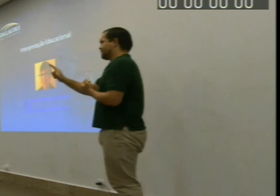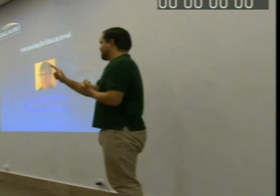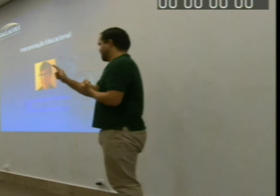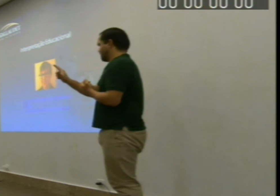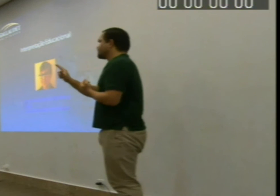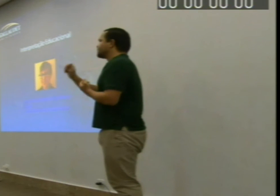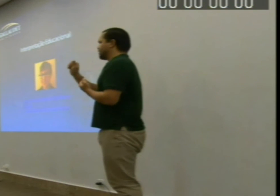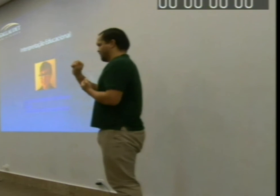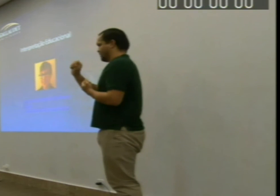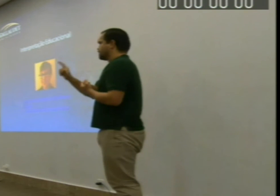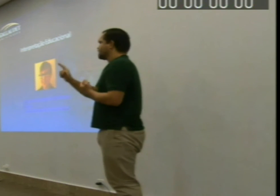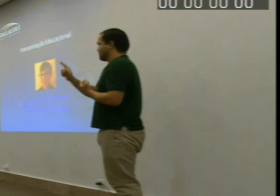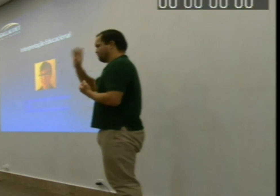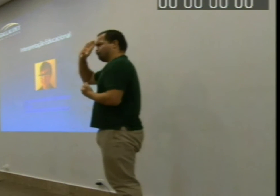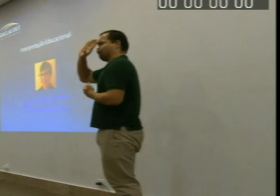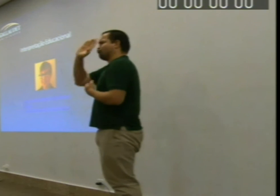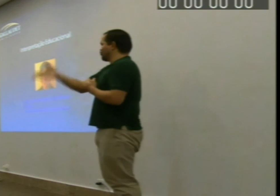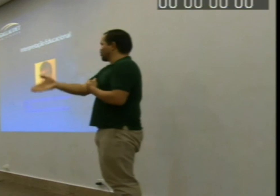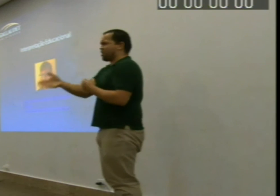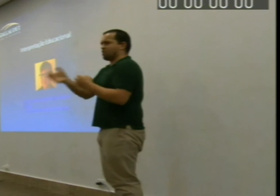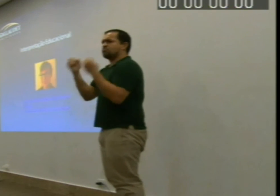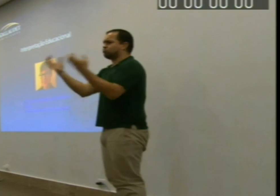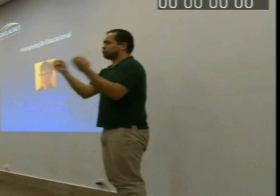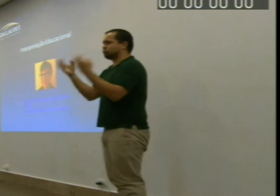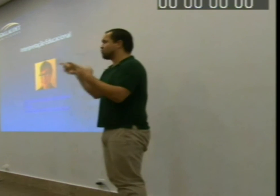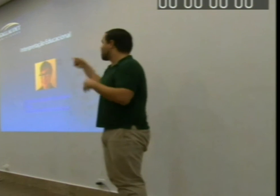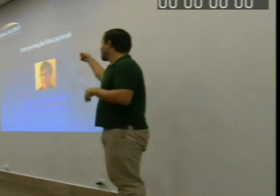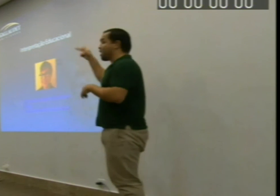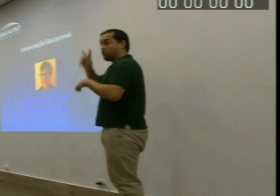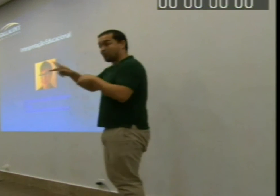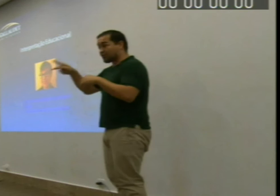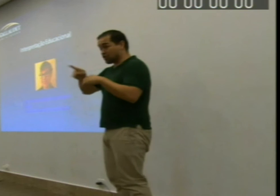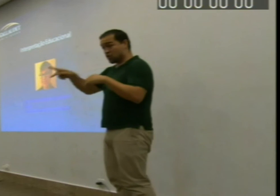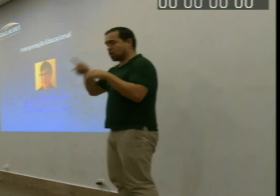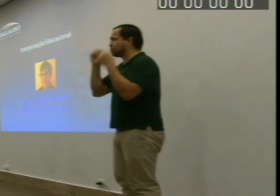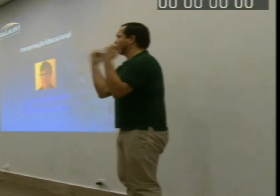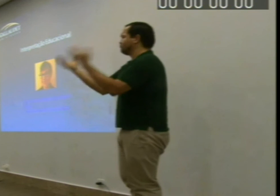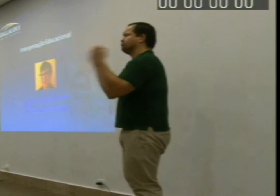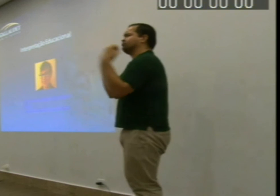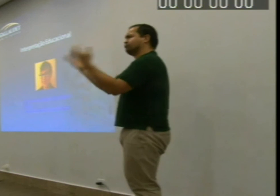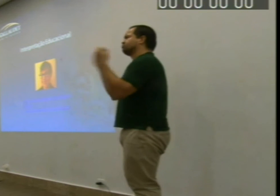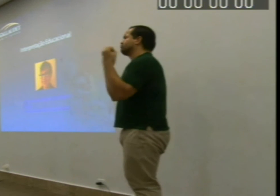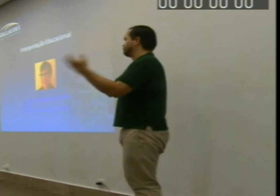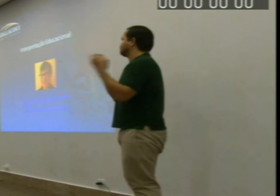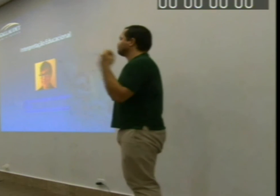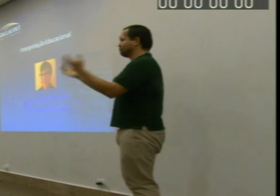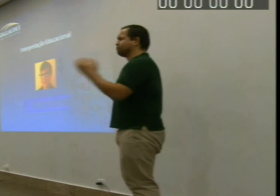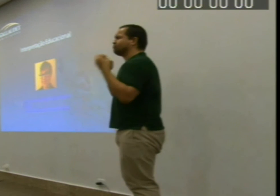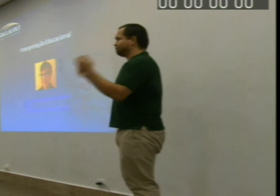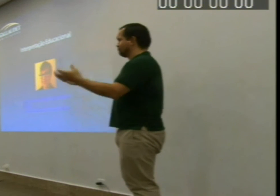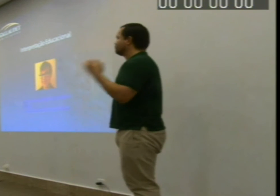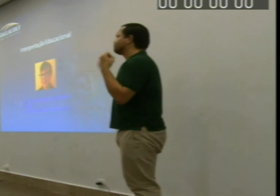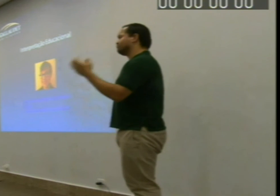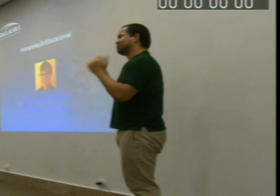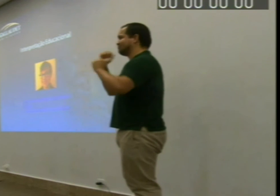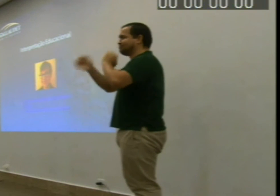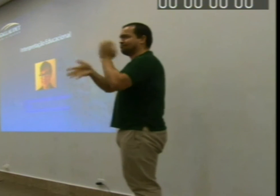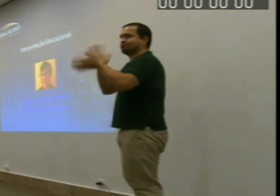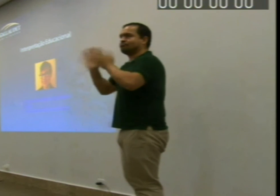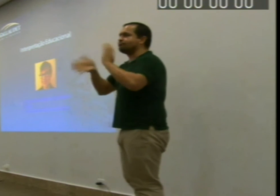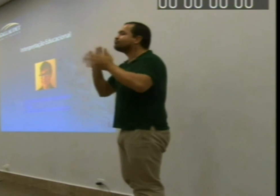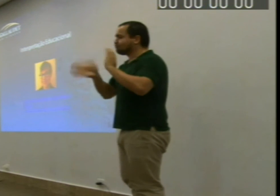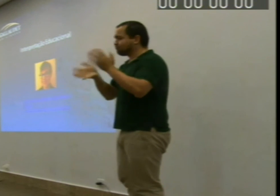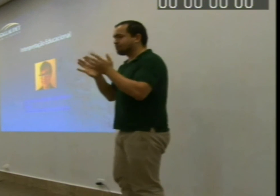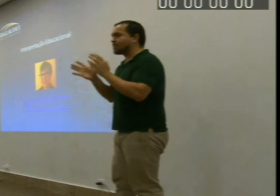ela Ela estuda diretamente o ASL é objetiva a professora ela dava